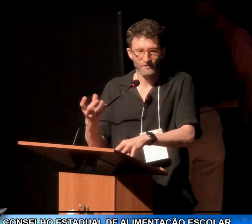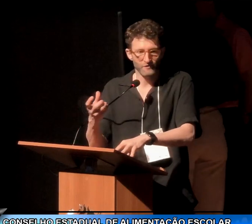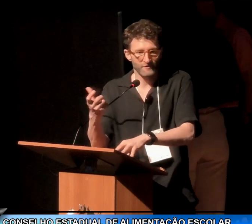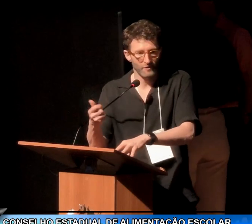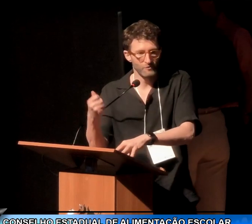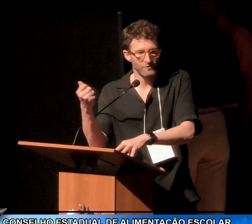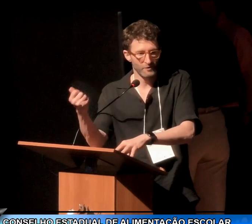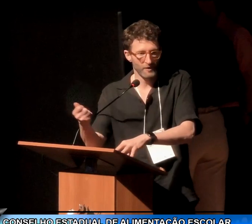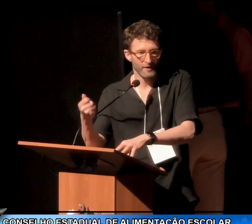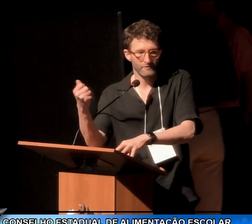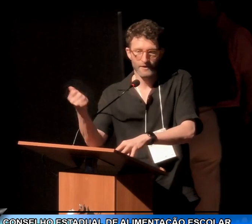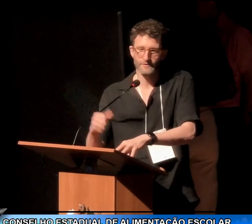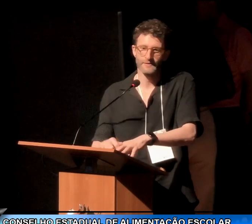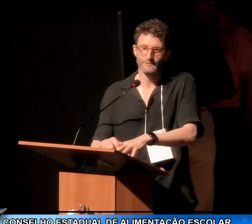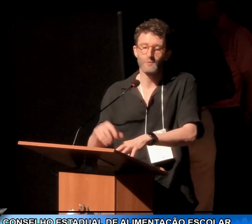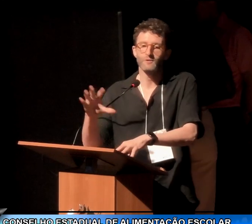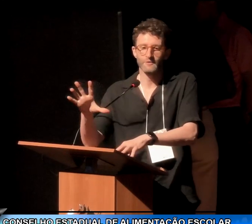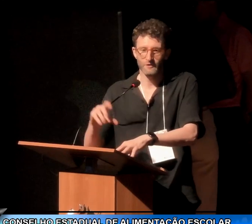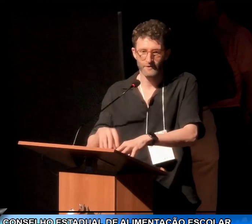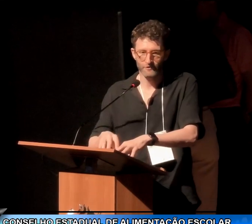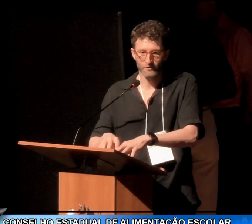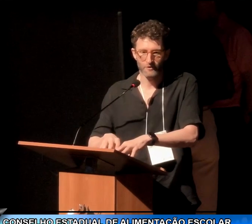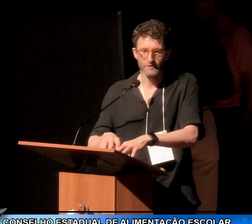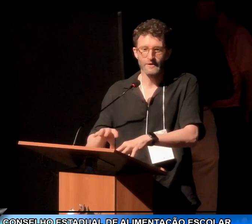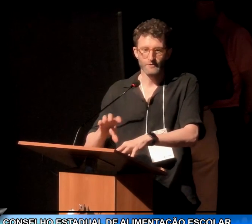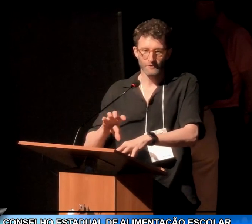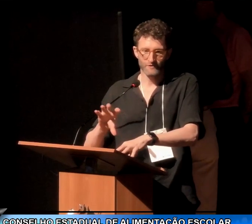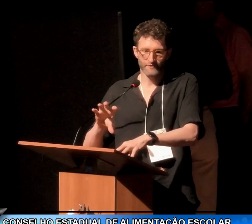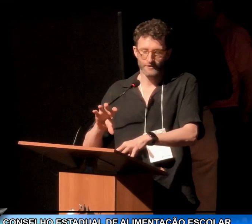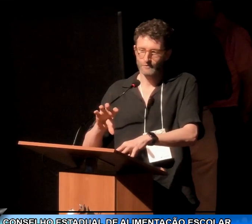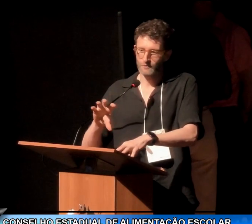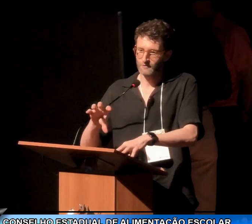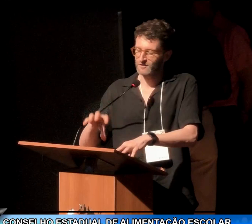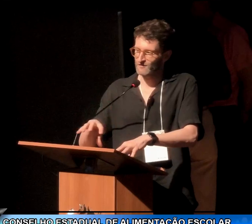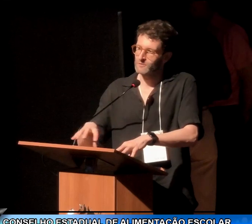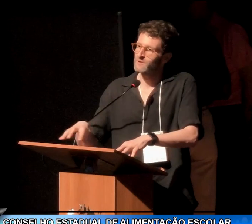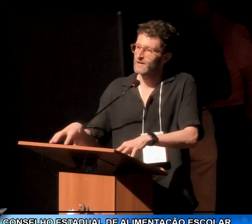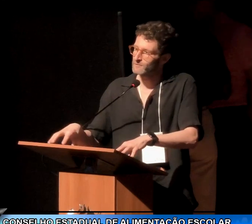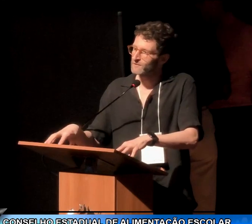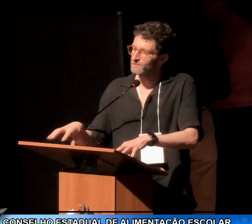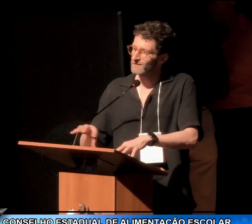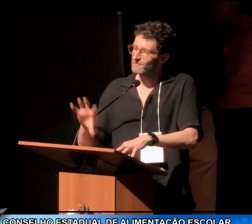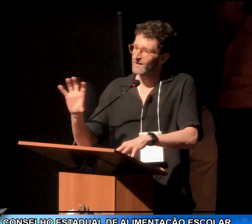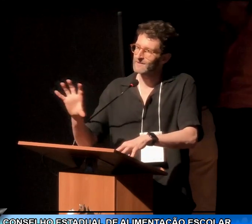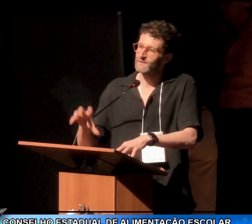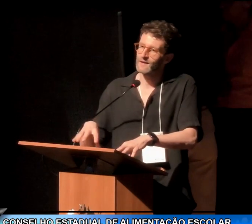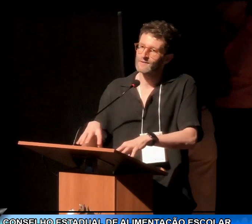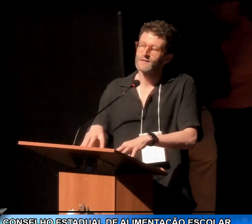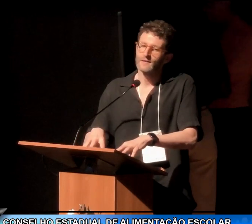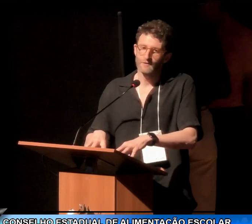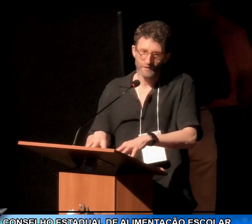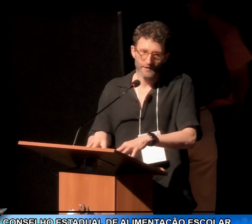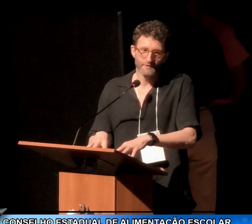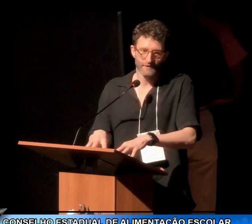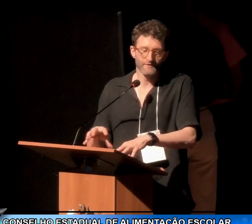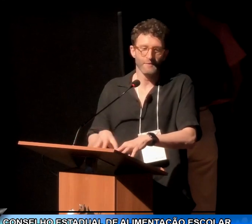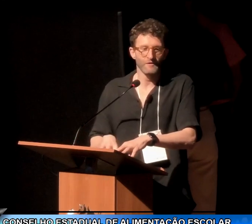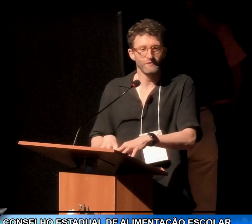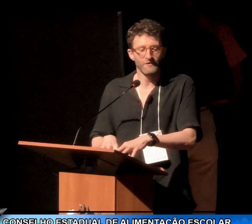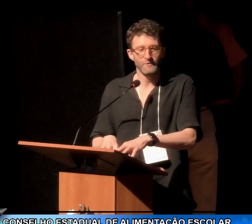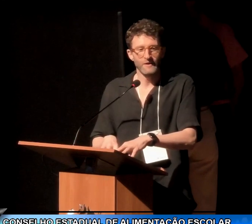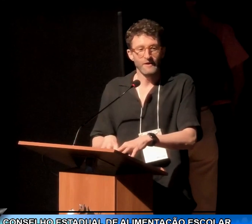né o serviço de saúde alocado lá no ambulatório da escola toda vez que o aluno estiver no horário da infusão vai até lá e faz